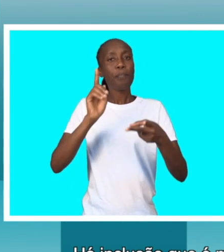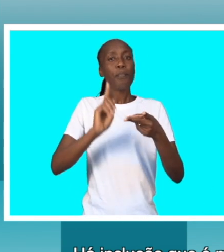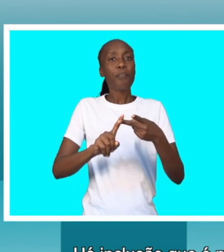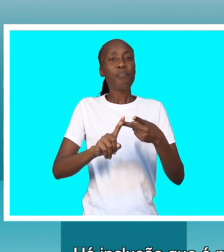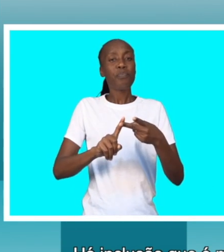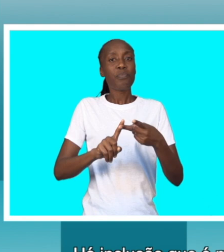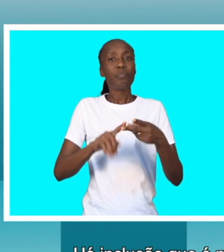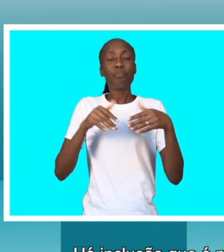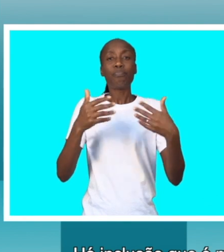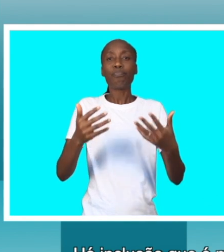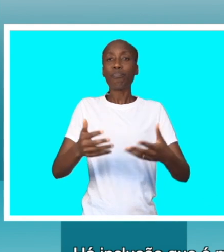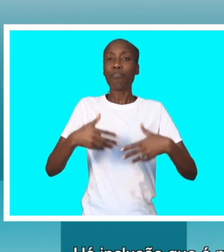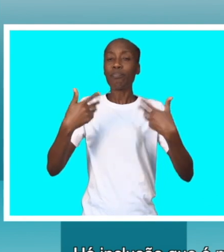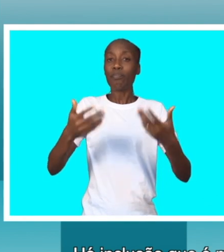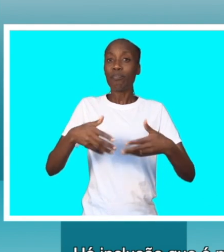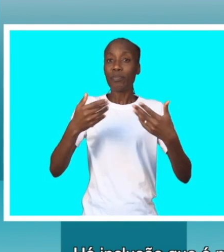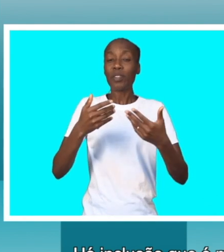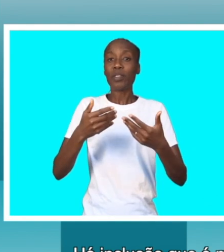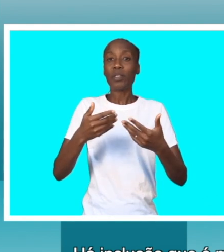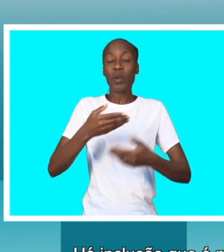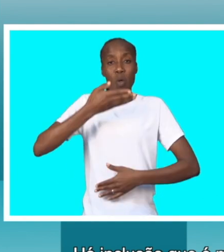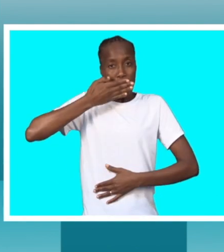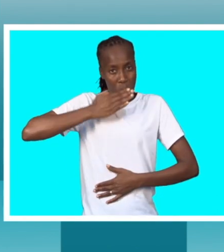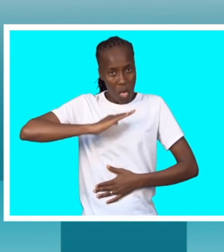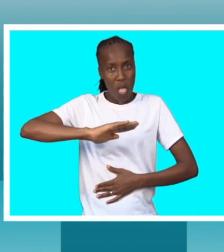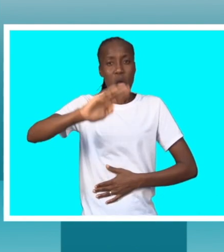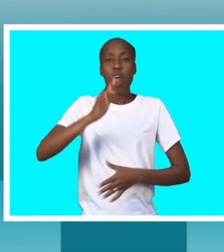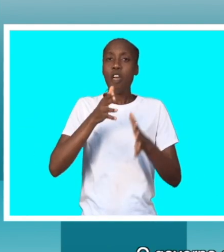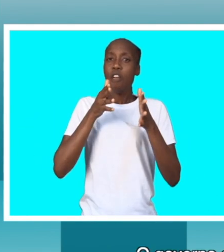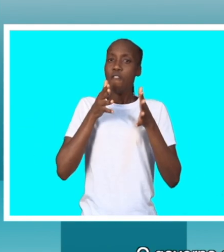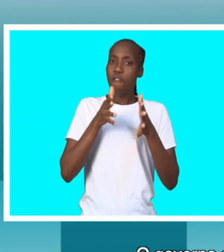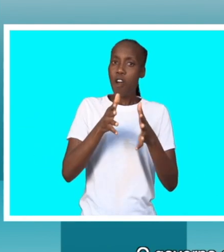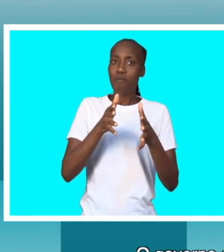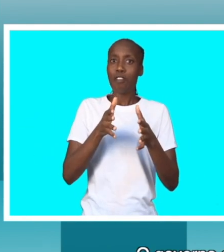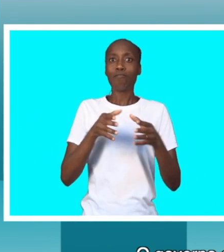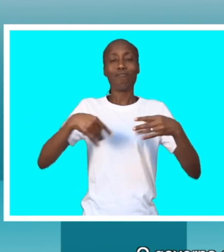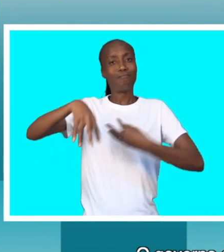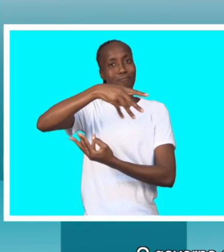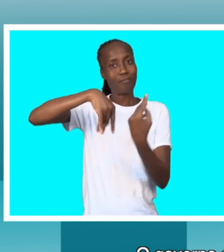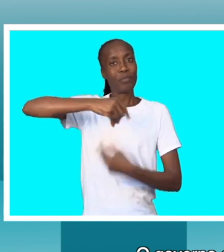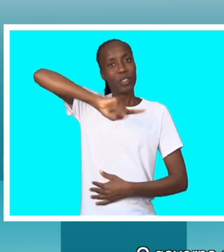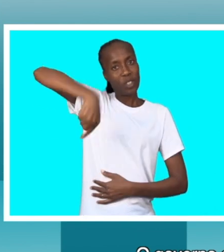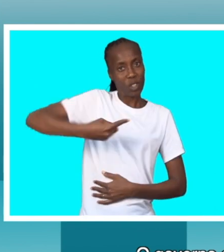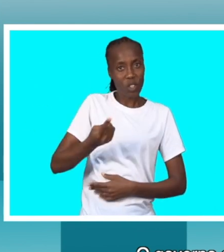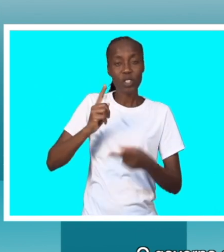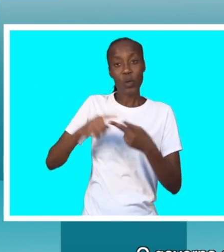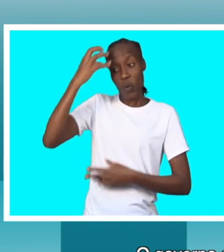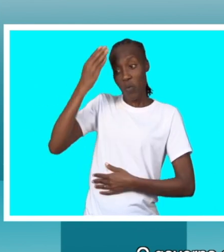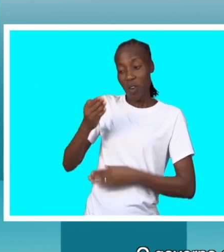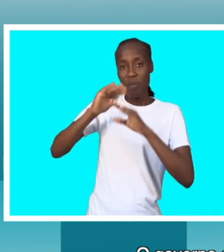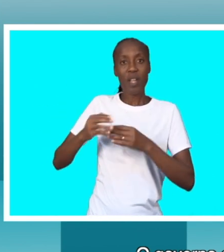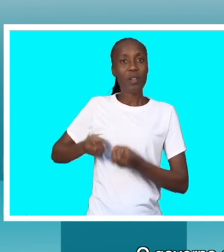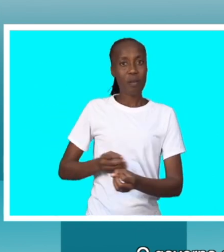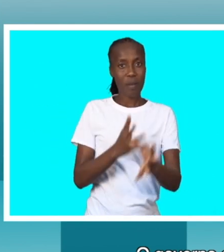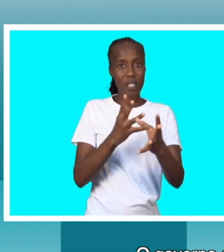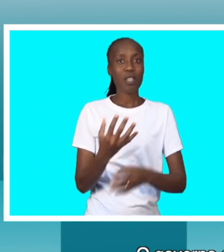Com melhor forma De convivência Entre nós O governo está de parabéns Nem puder Abrir